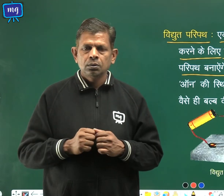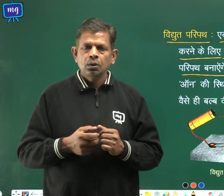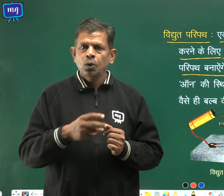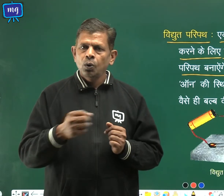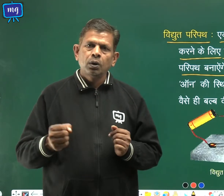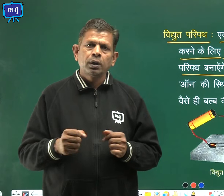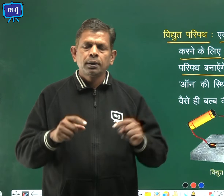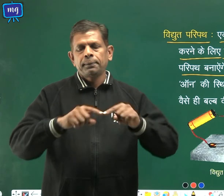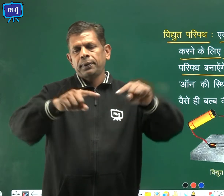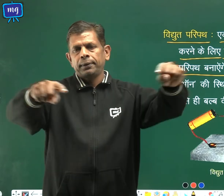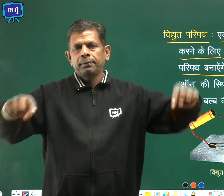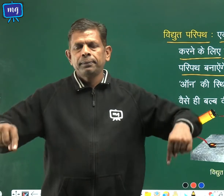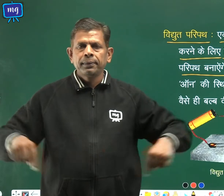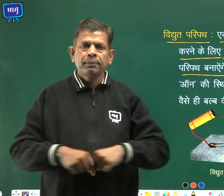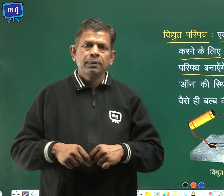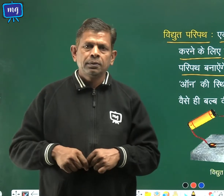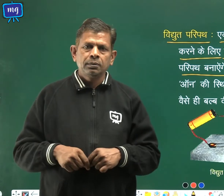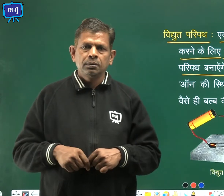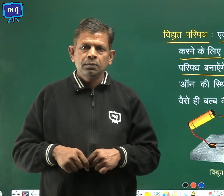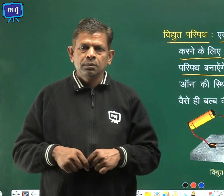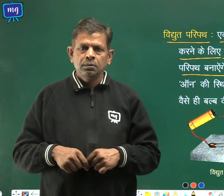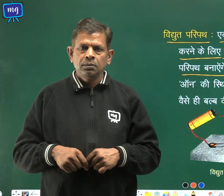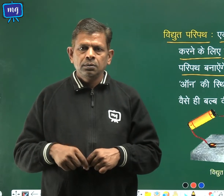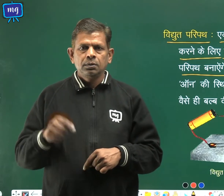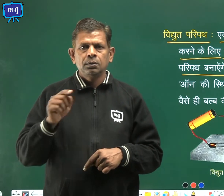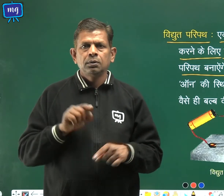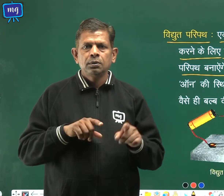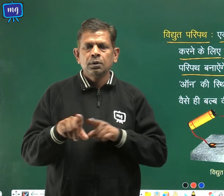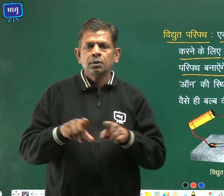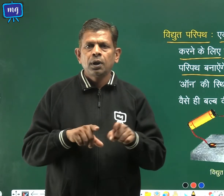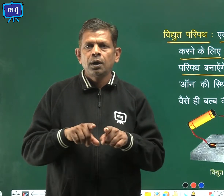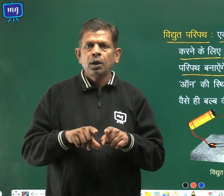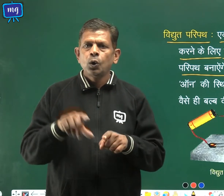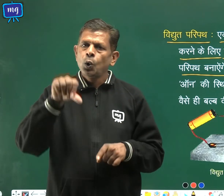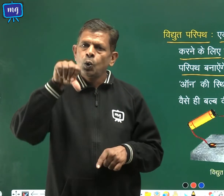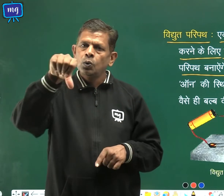और एक परिपथ बनाएंगे। जैसे ही स्विच